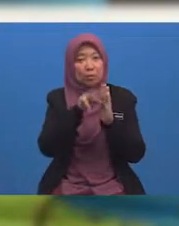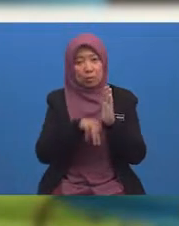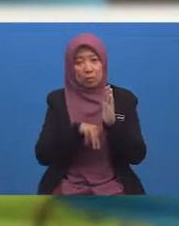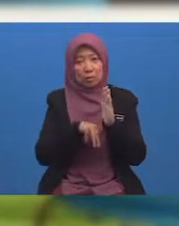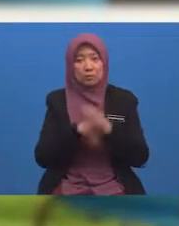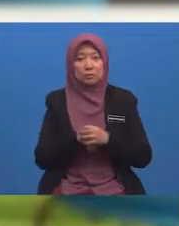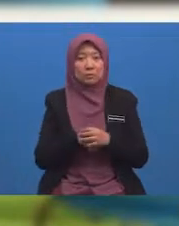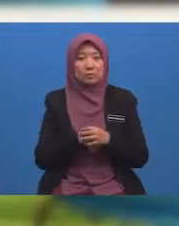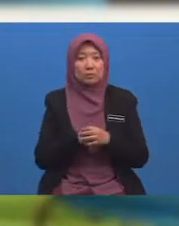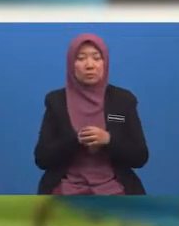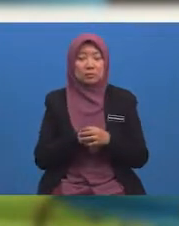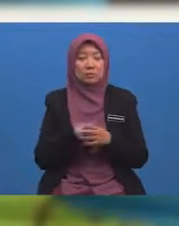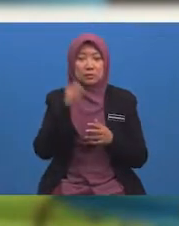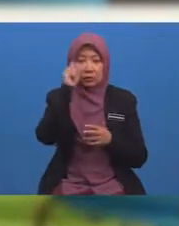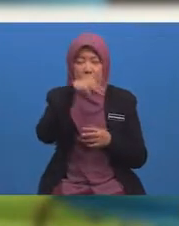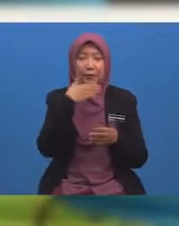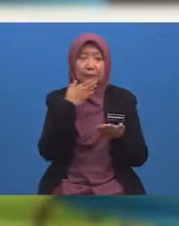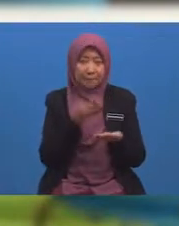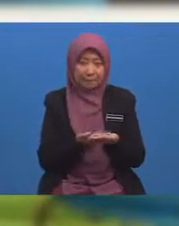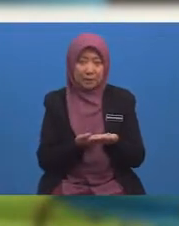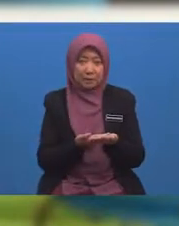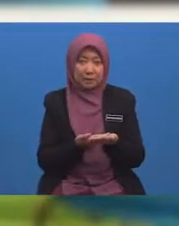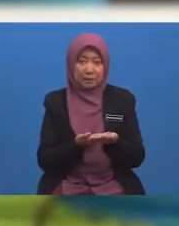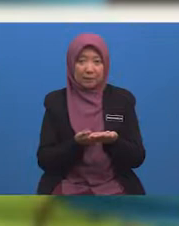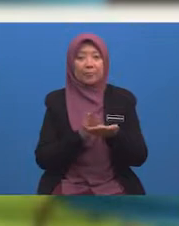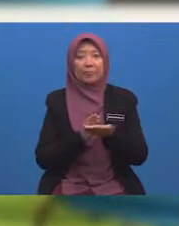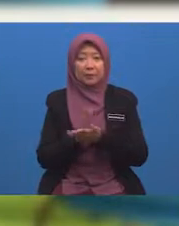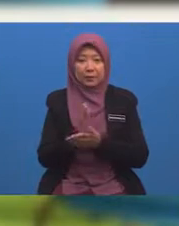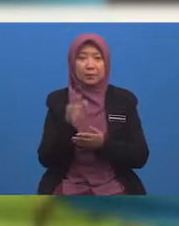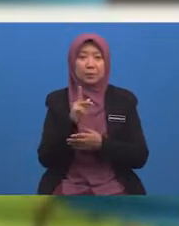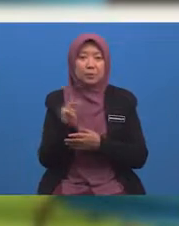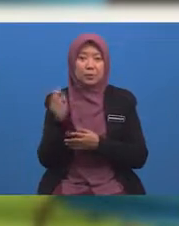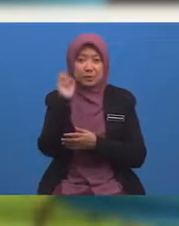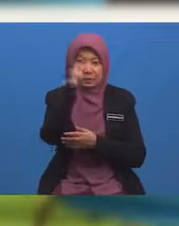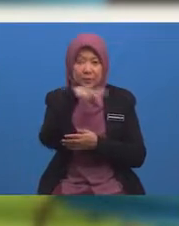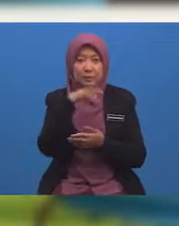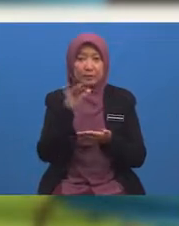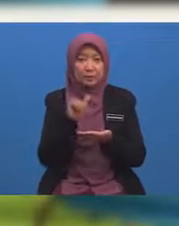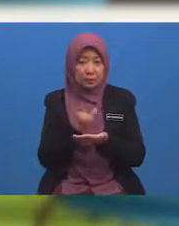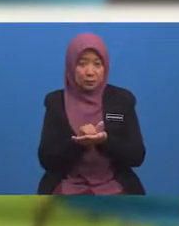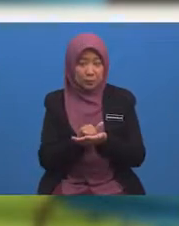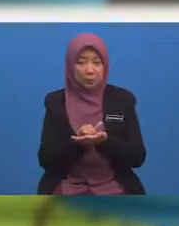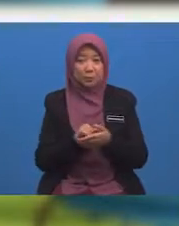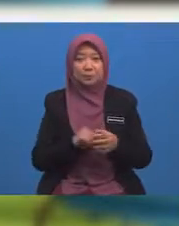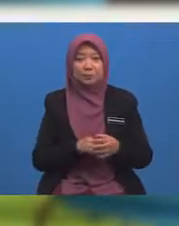yang bagus dan baik. Teruskan sifat itu ya murid-murid.